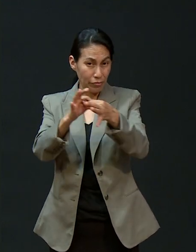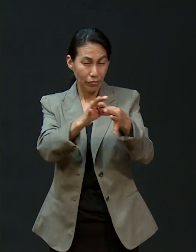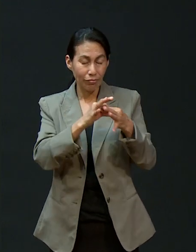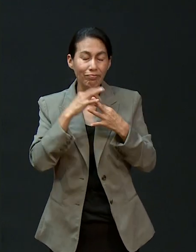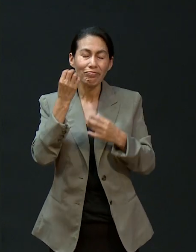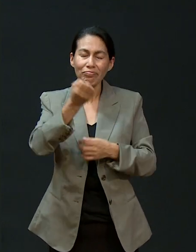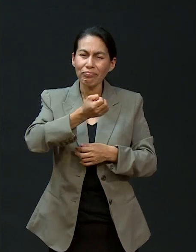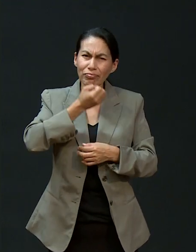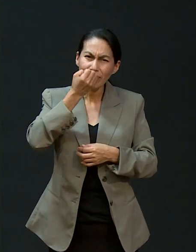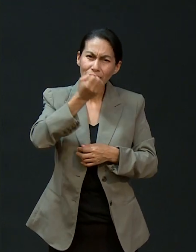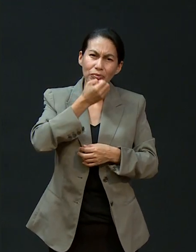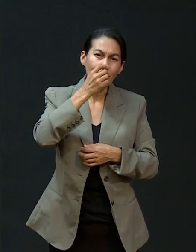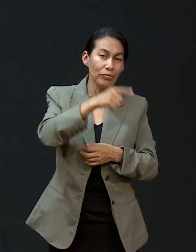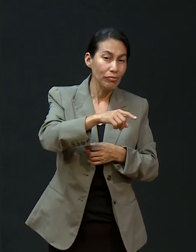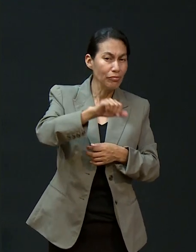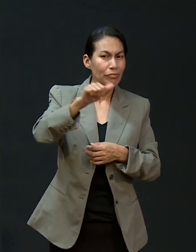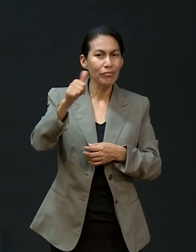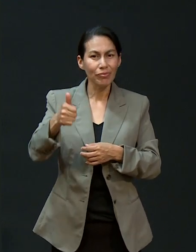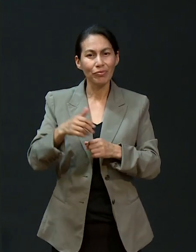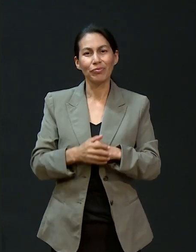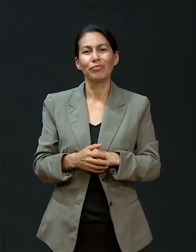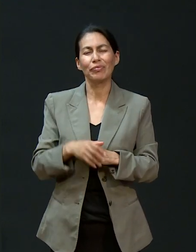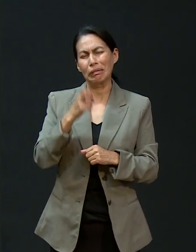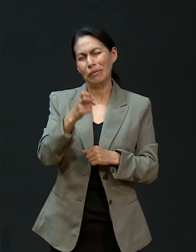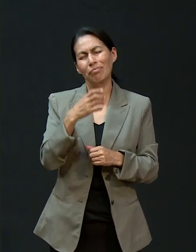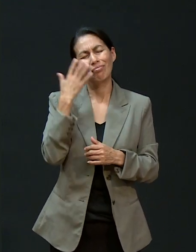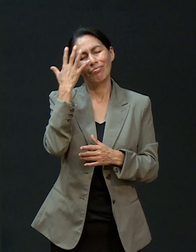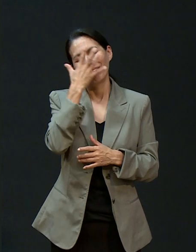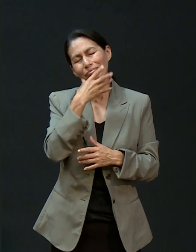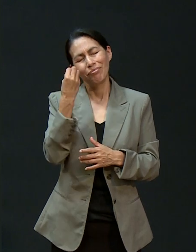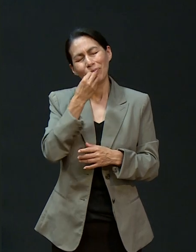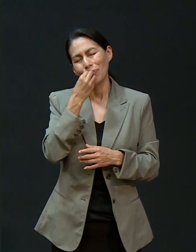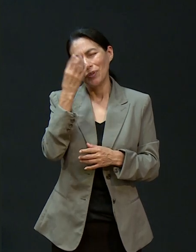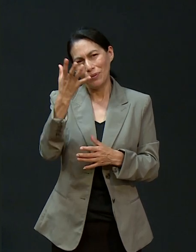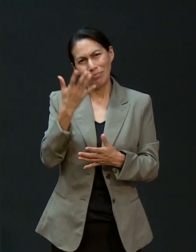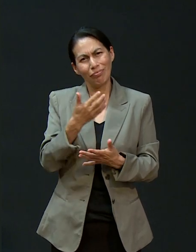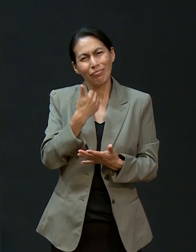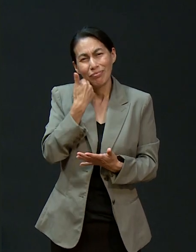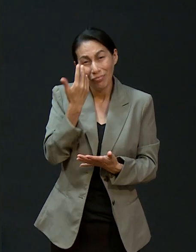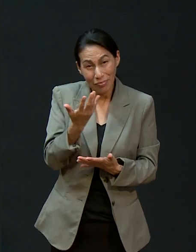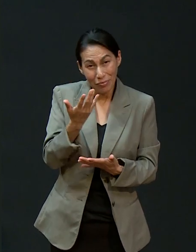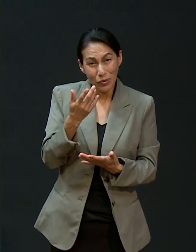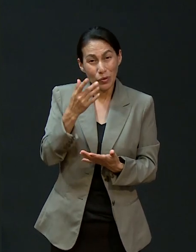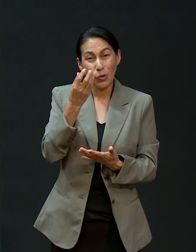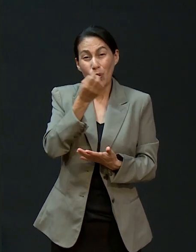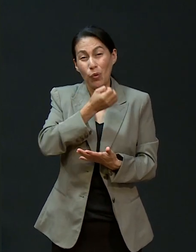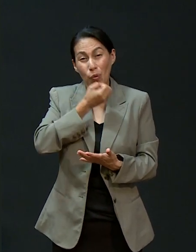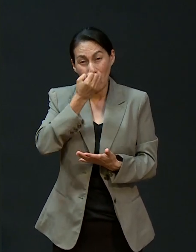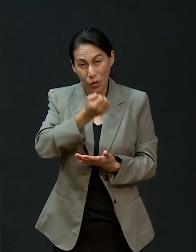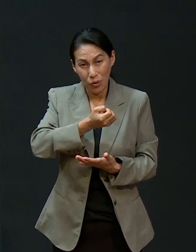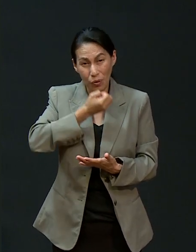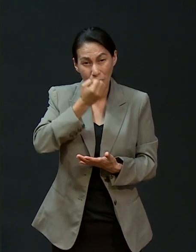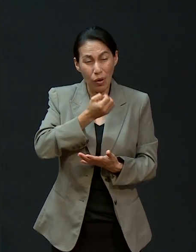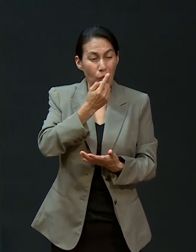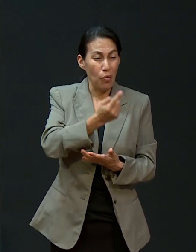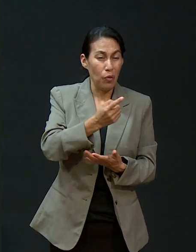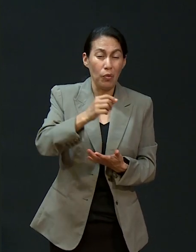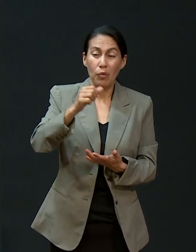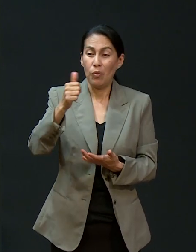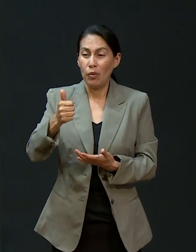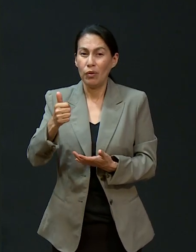tener la posibilidad de orar los unos por los otros. Ese es nuestro más grande anhelo, que oremos